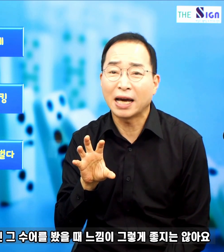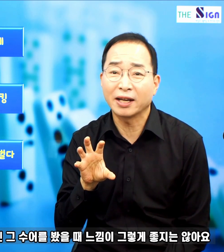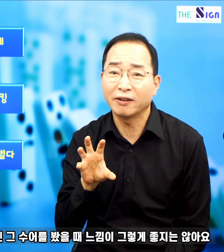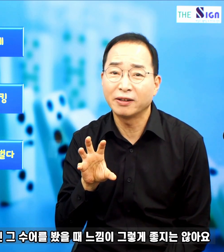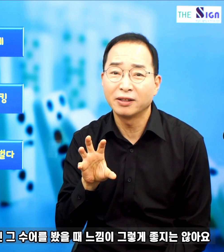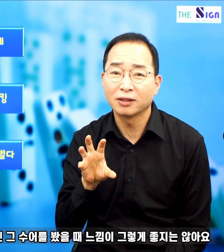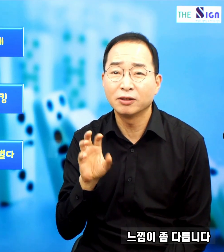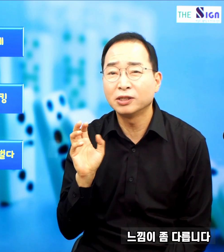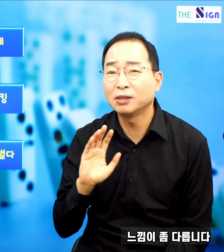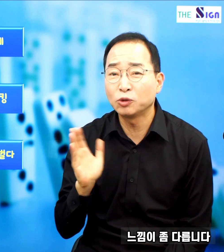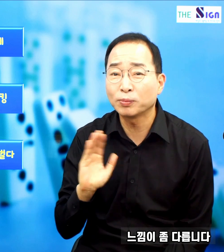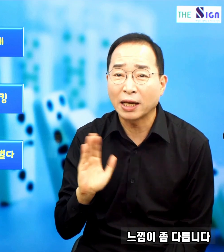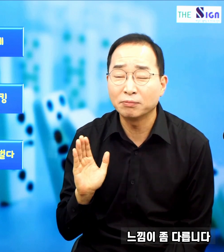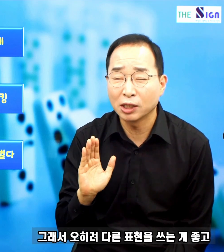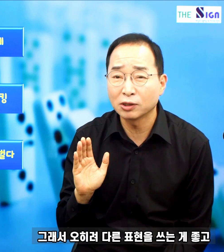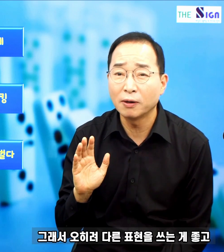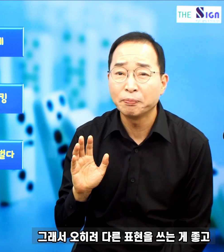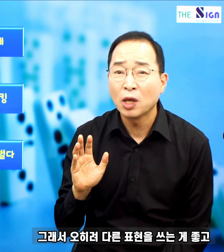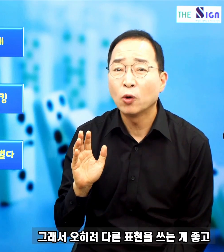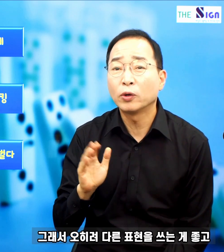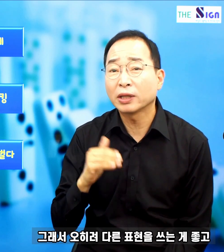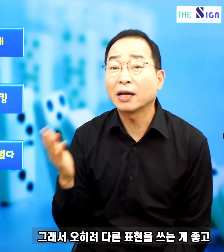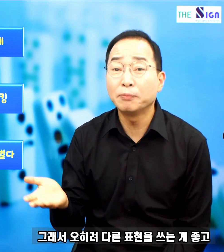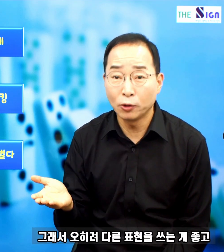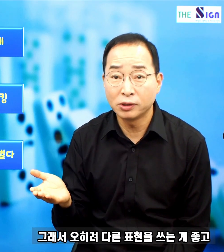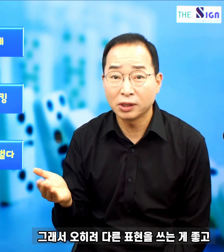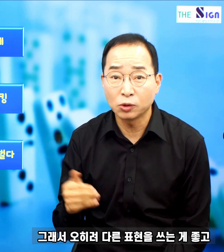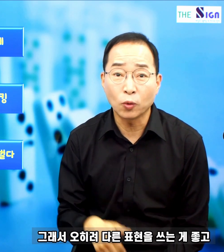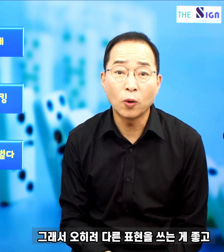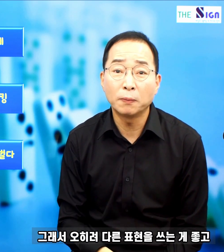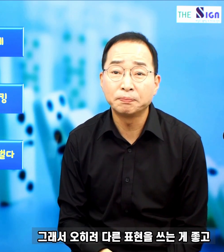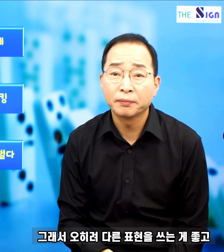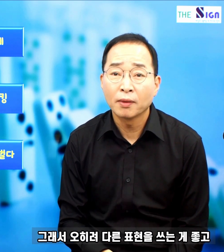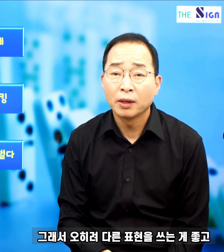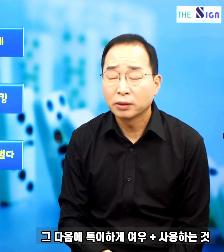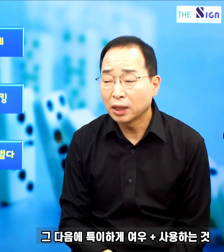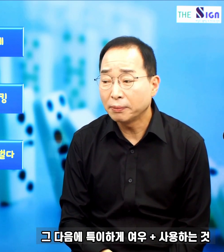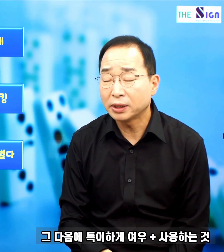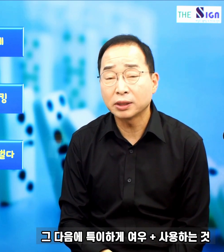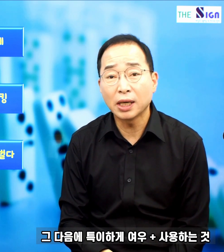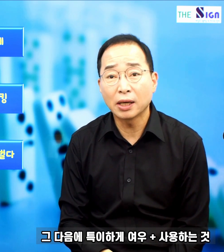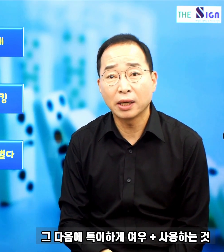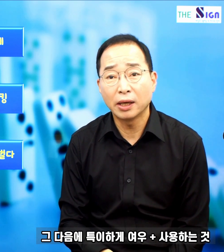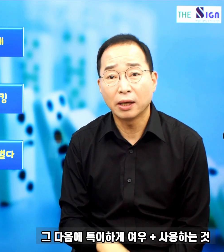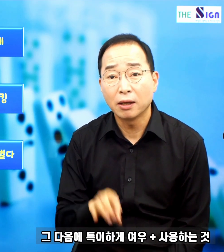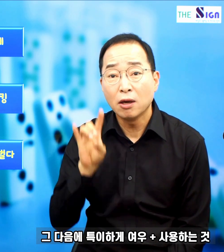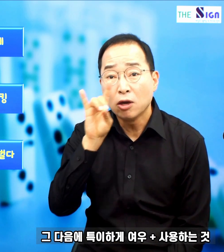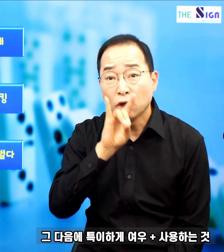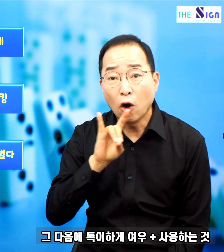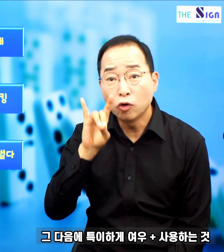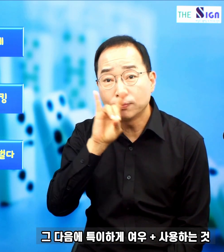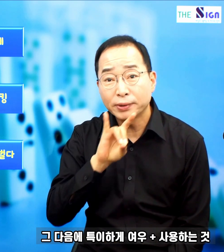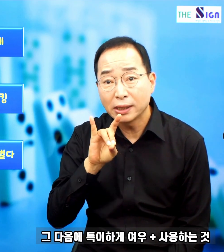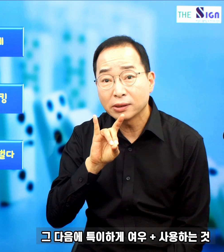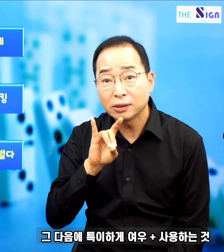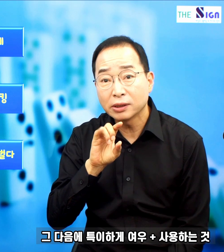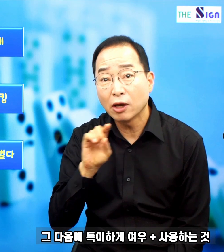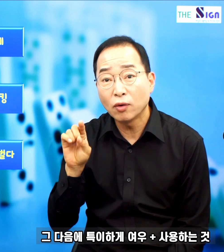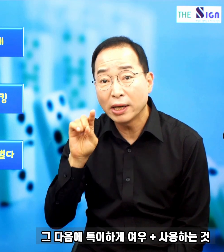않아요. 그 느낌이 좀 다릅니다. 그래서 오히려 다른 표현을 쓰는 게 좋고 그 다음에 특이하게 여우 플러스 사용하는